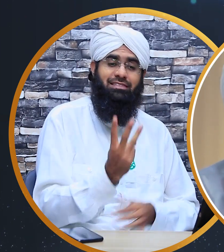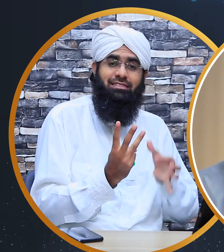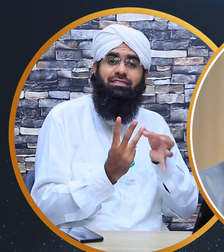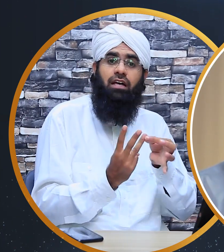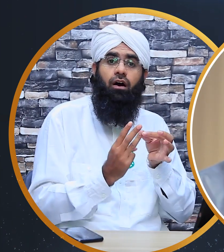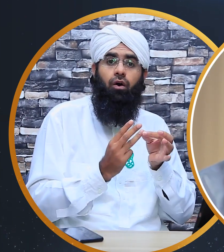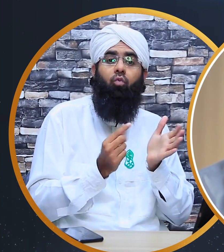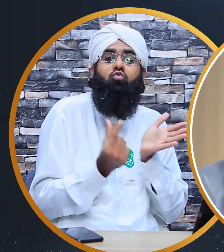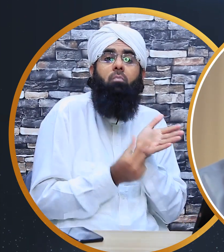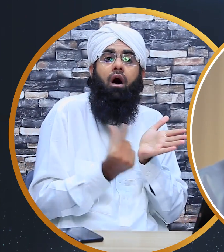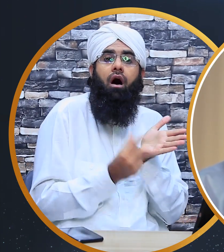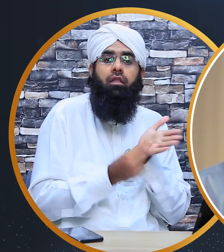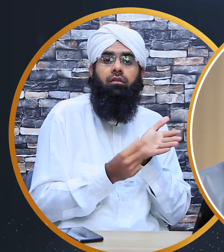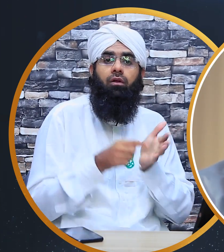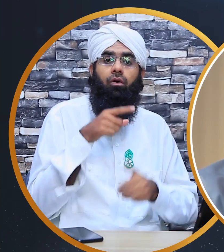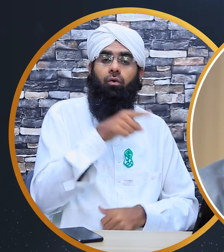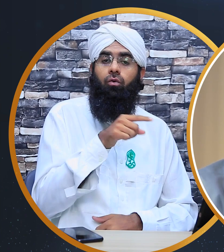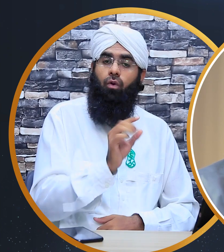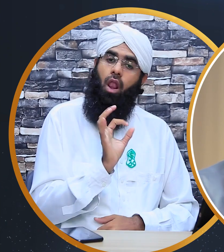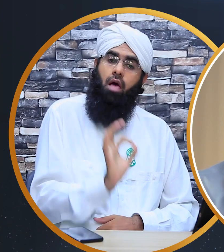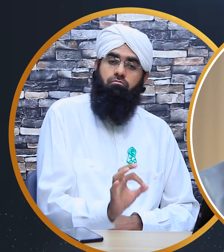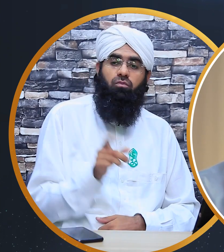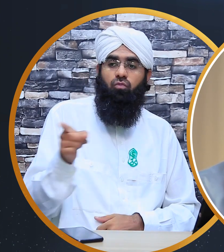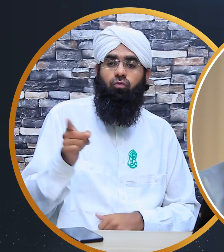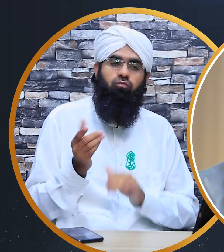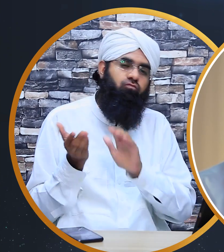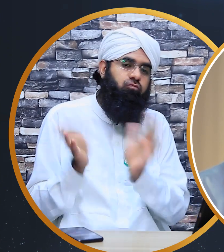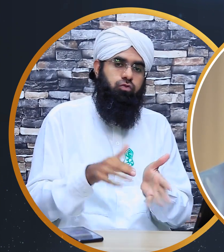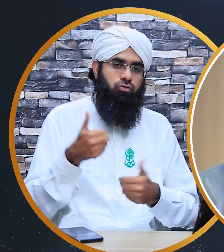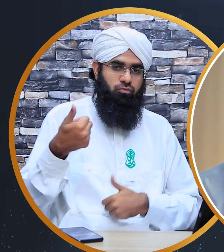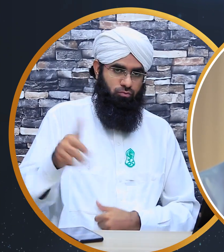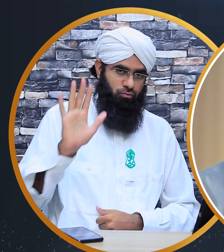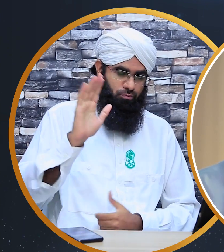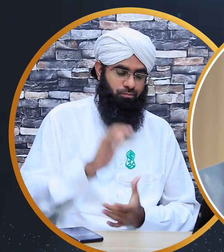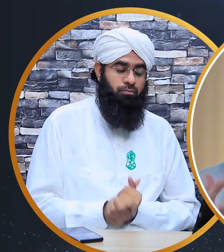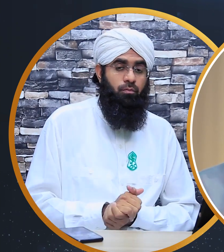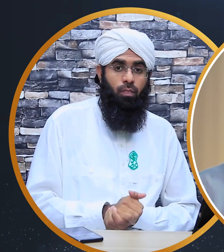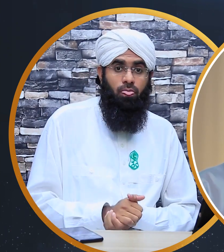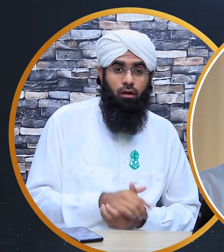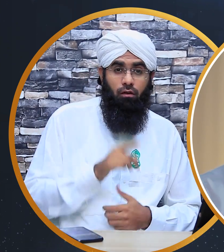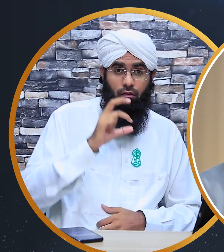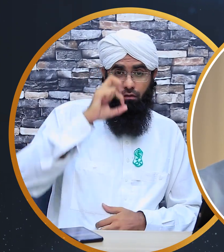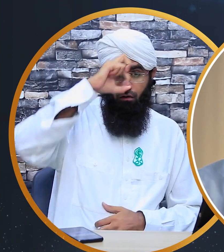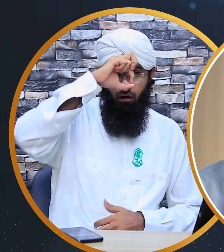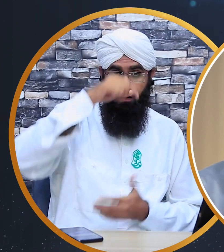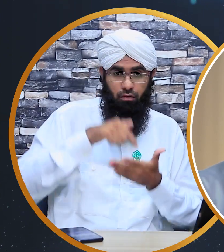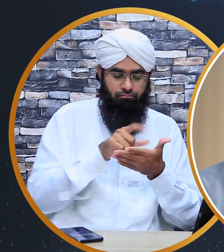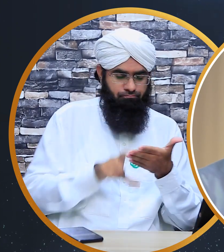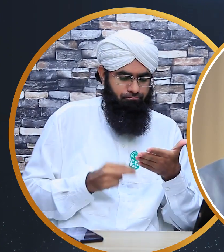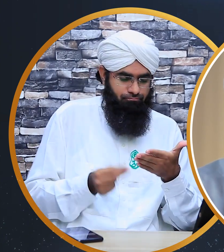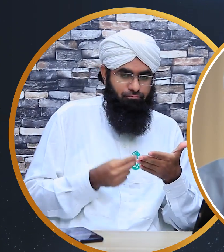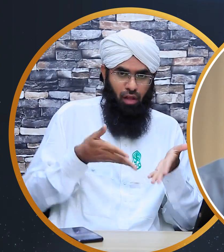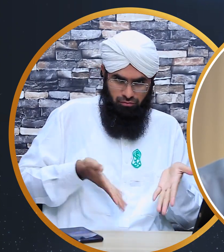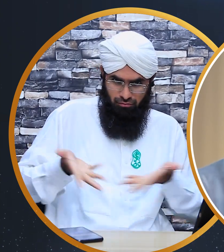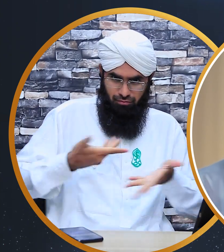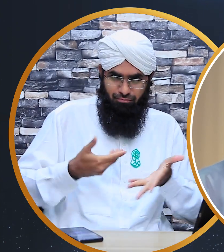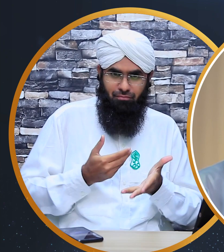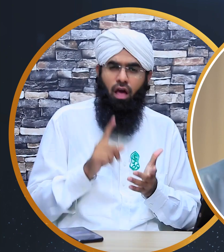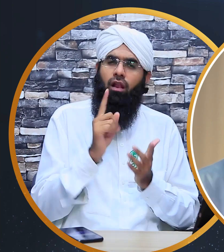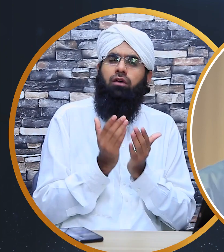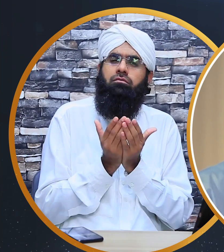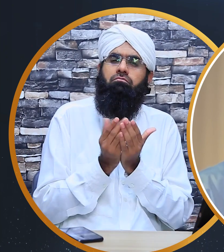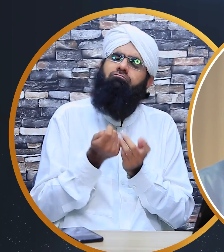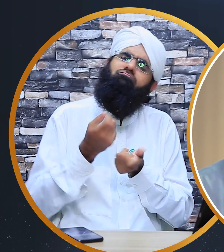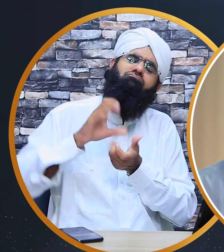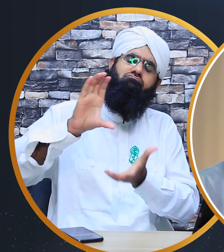کے بعد قبلہ مفتی قاسم صاحب نے تفسیر قرآن صراط الجنان میں کمال کی باتیں لکھی کہ آج ہم کیا کرتے ہیں؟ دعا کرتے ہیں، یا اللہ بس مال